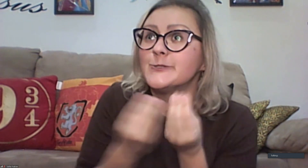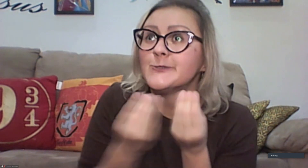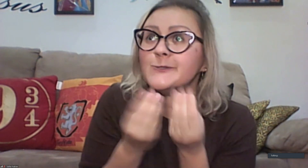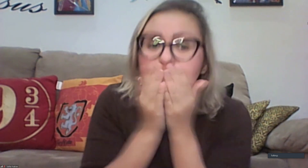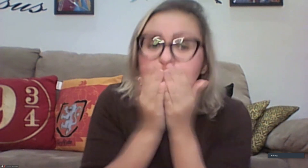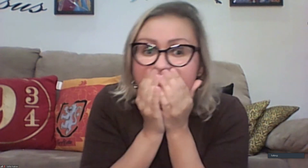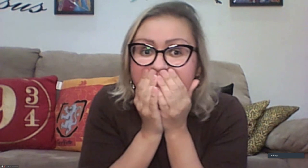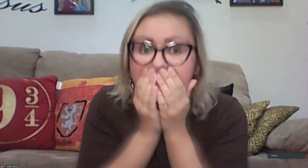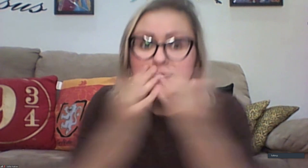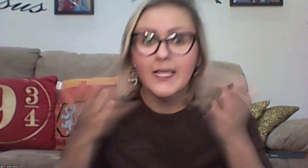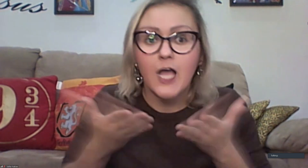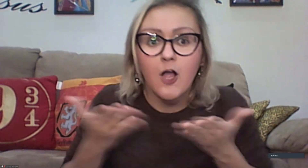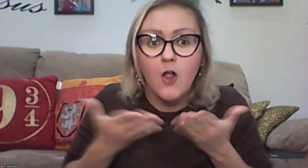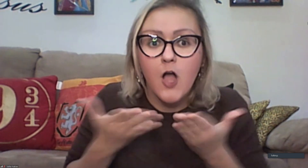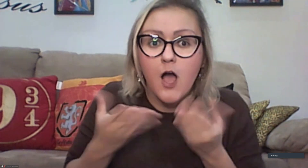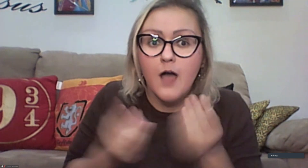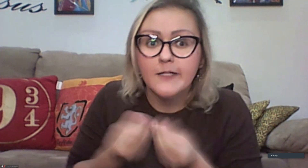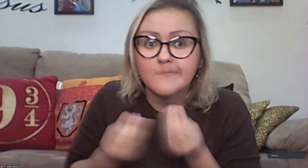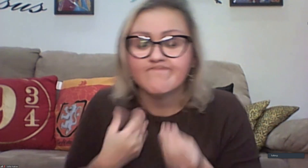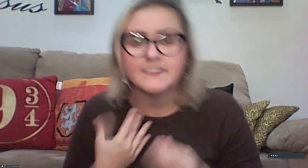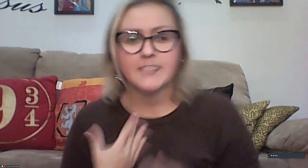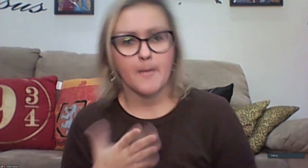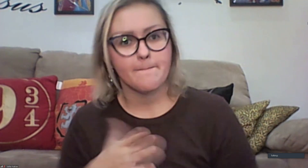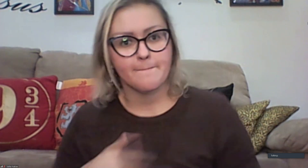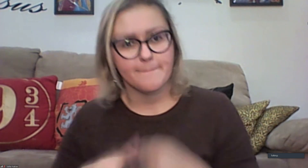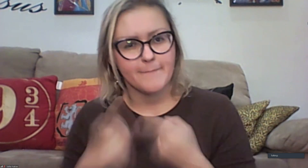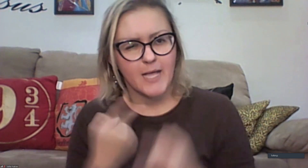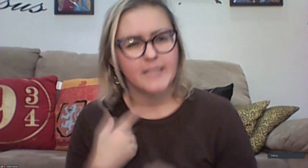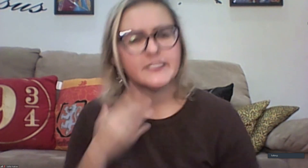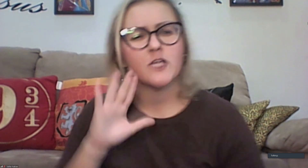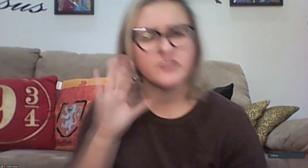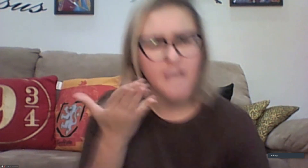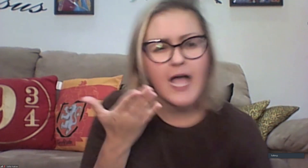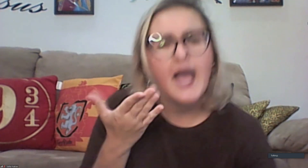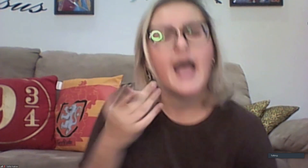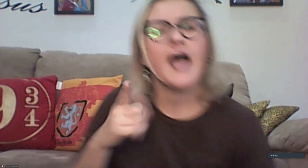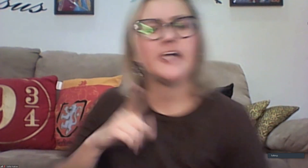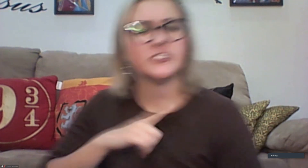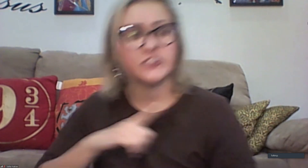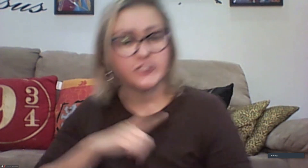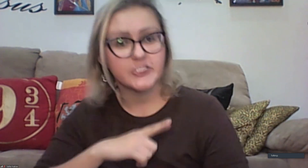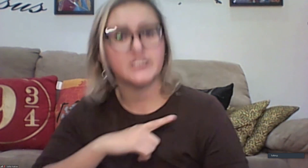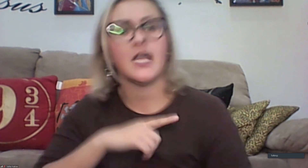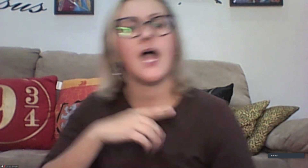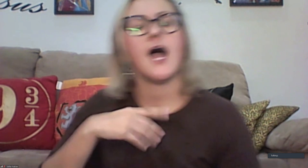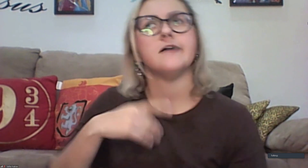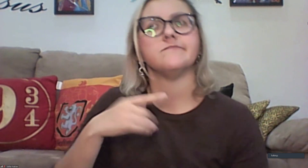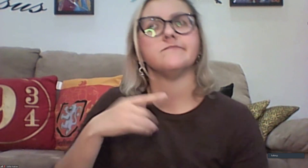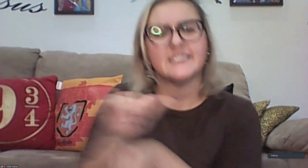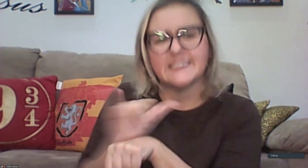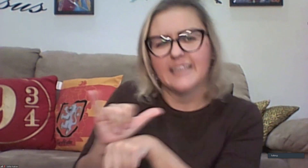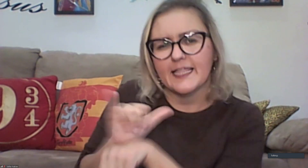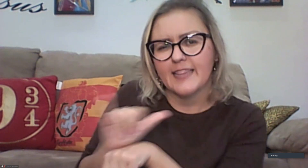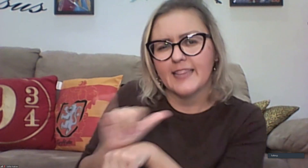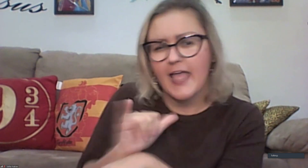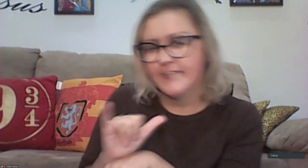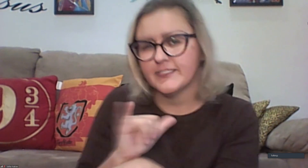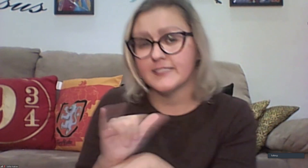que eu vou fazer com essa turma toda ouvinte agora? Então eu pensei assim, bom, vou